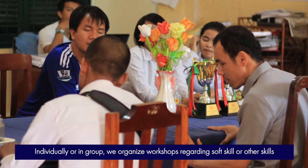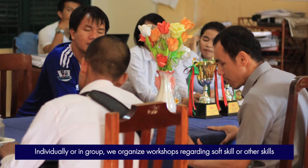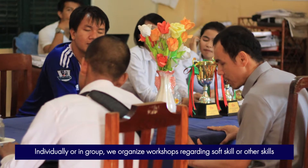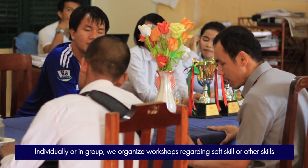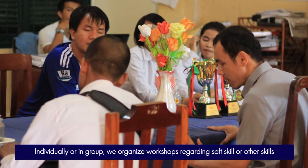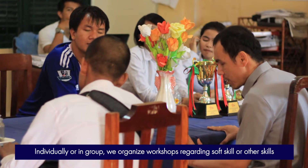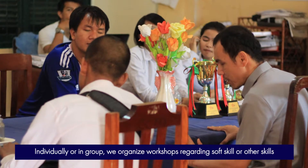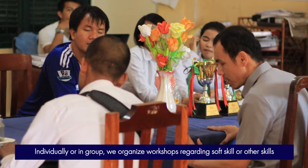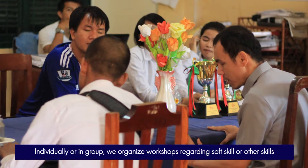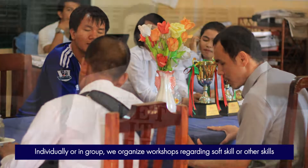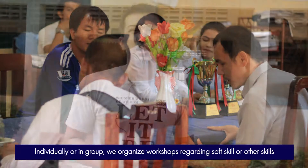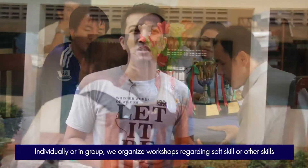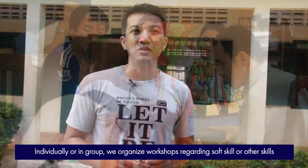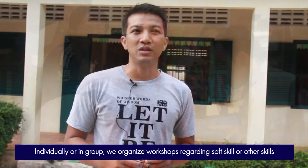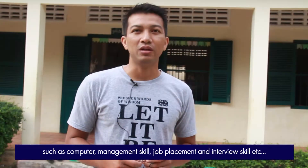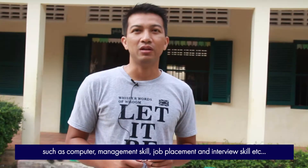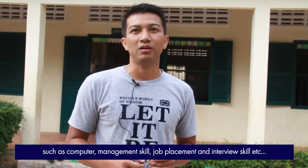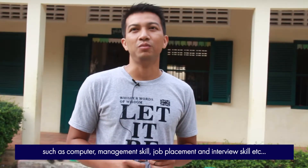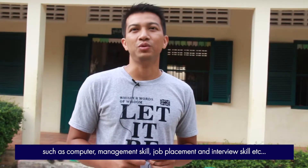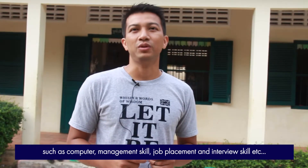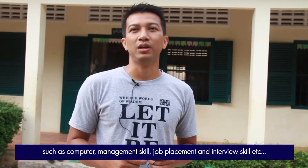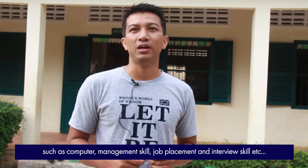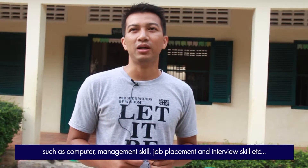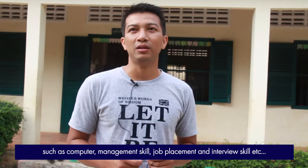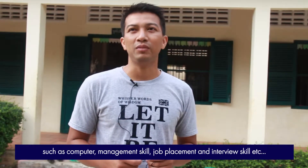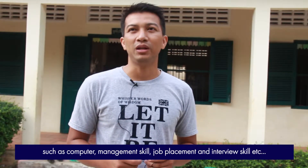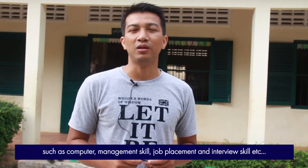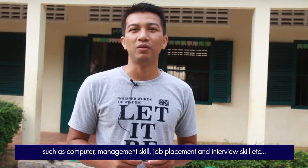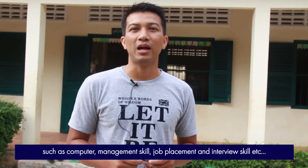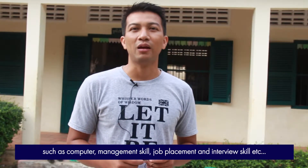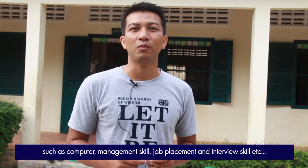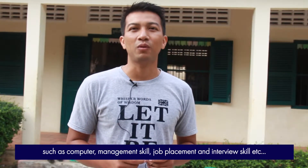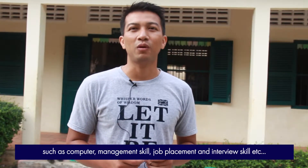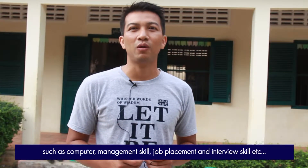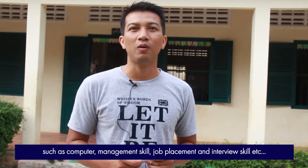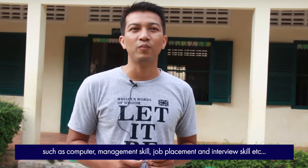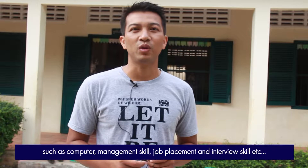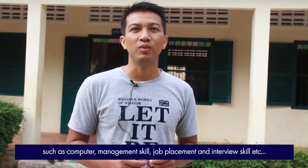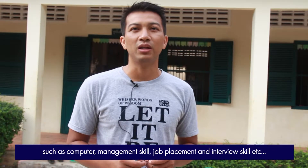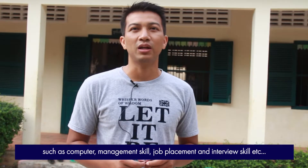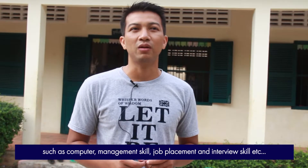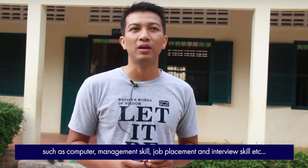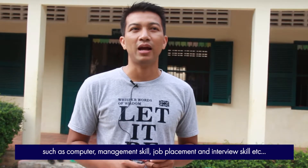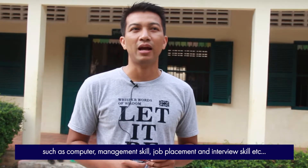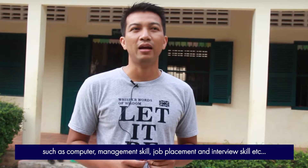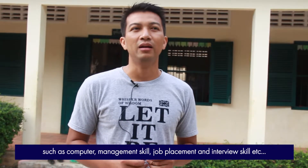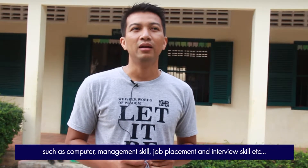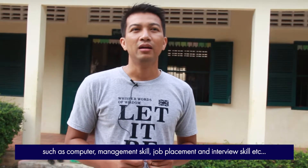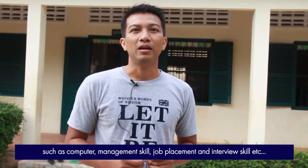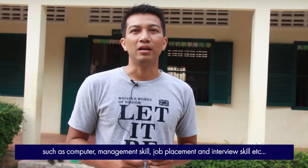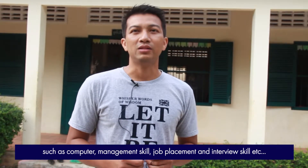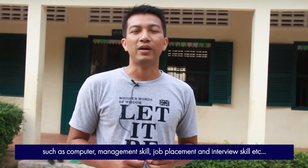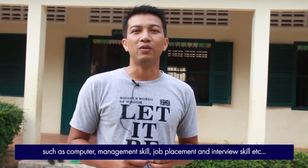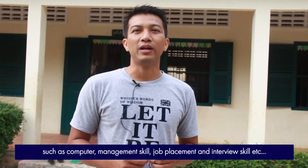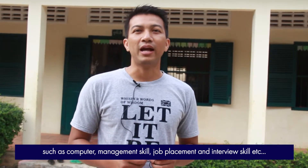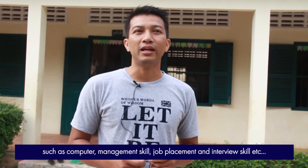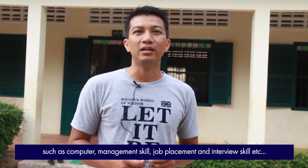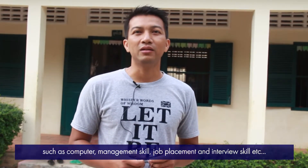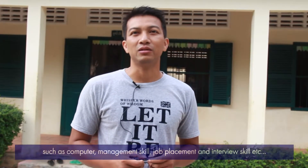năng chấm niệm xem xem đôi chỉ computer chấm niệm không cả chrome chấm niệm không cả spiral ca nghi rồi có sắm